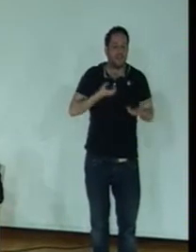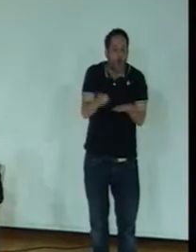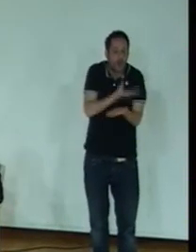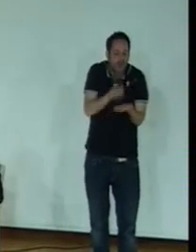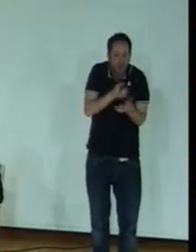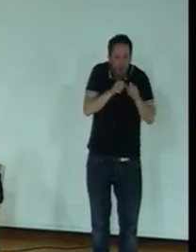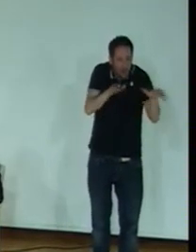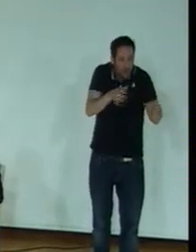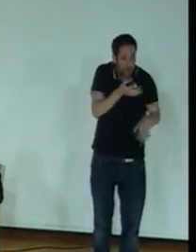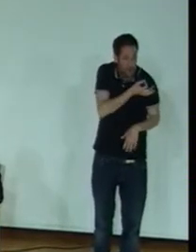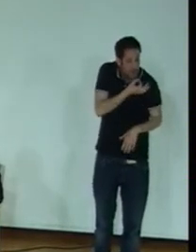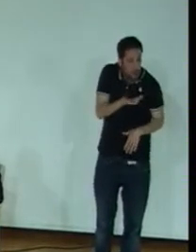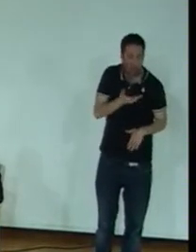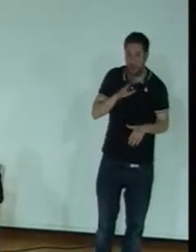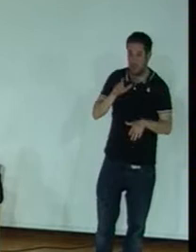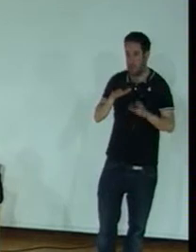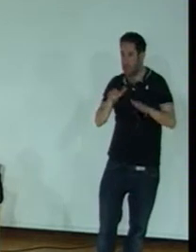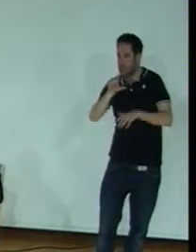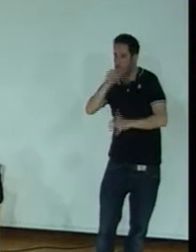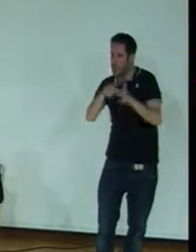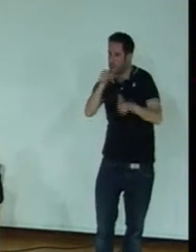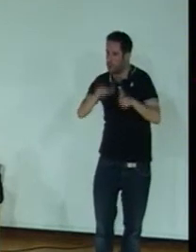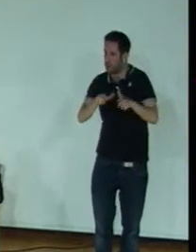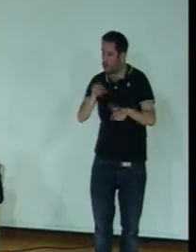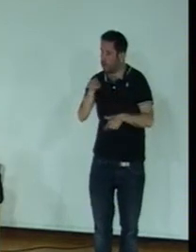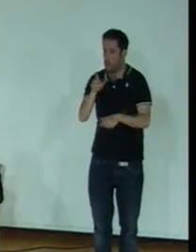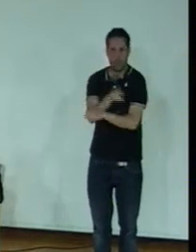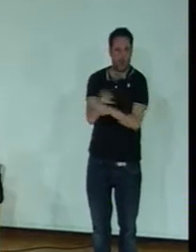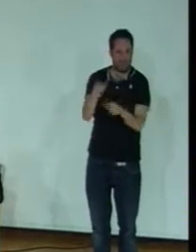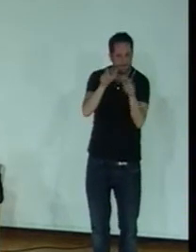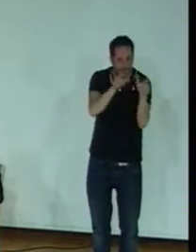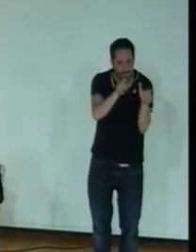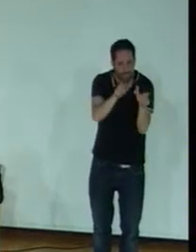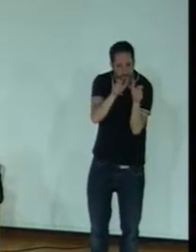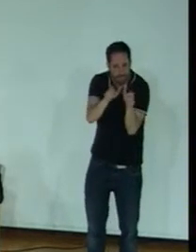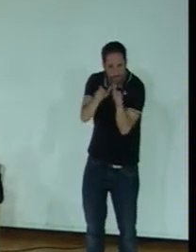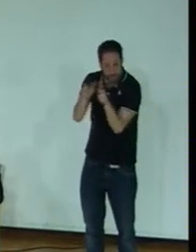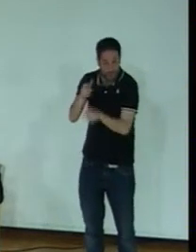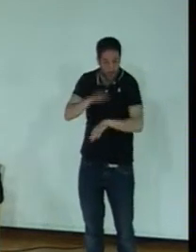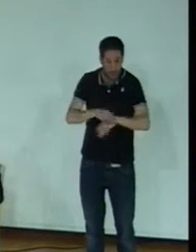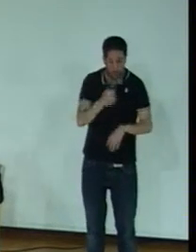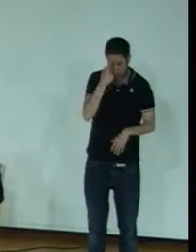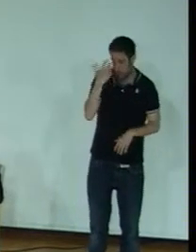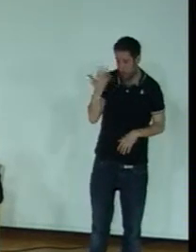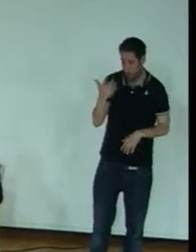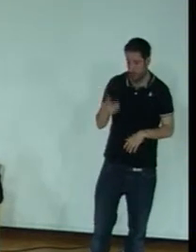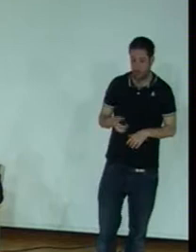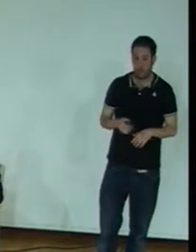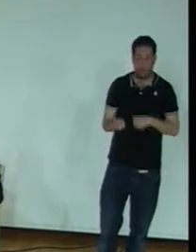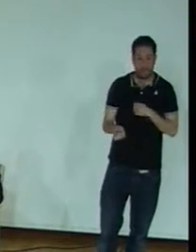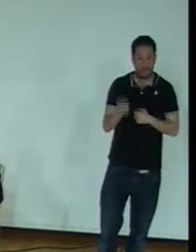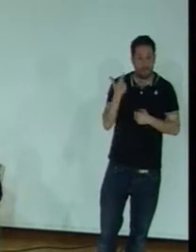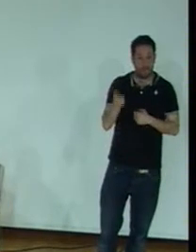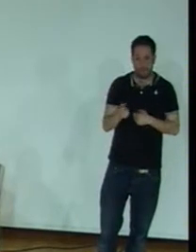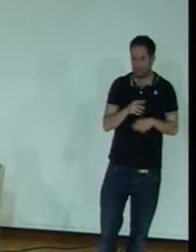qu'actuellement, ils sont supposés suivre à peu près 2 000 personnes identifiées comme vraiment dangereuses. On se rend compte qu'ils ont été extrêmement rapides